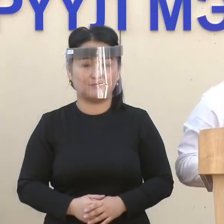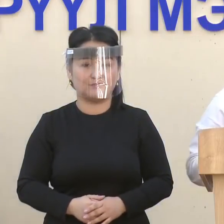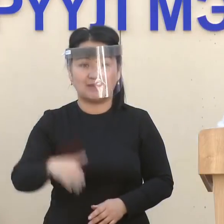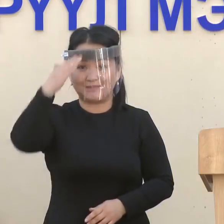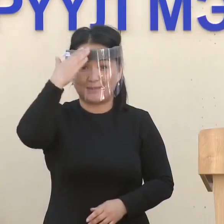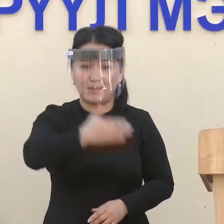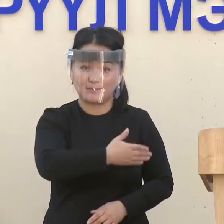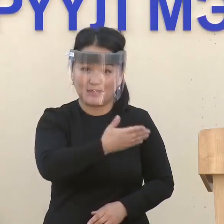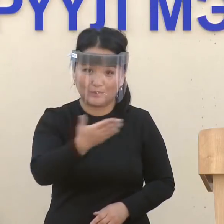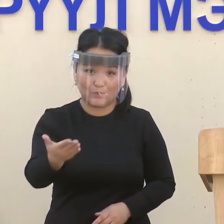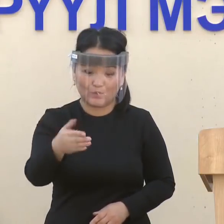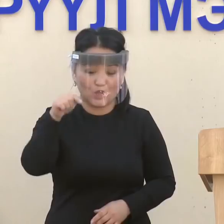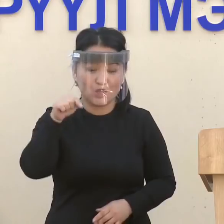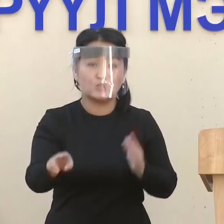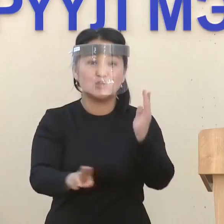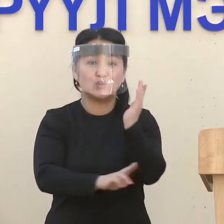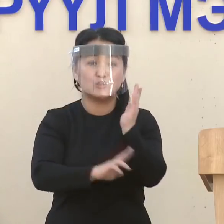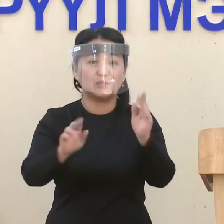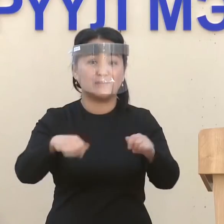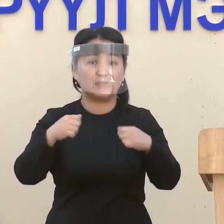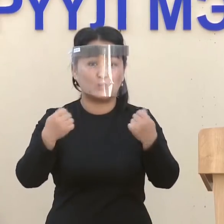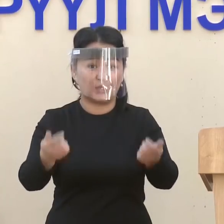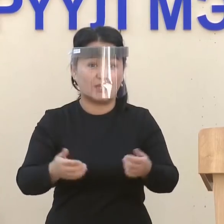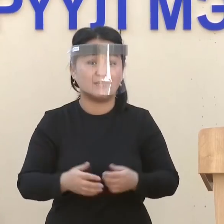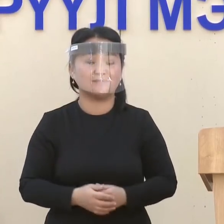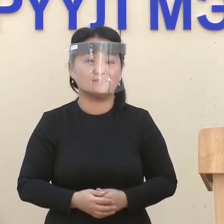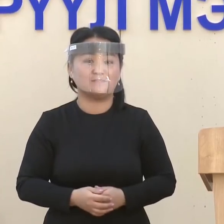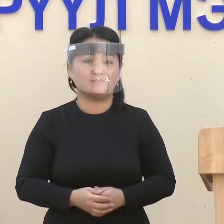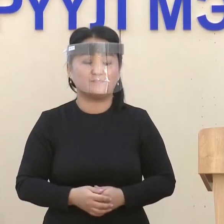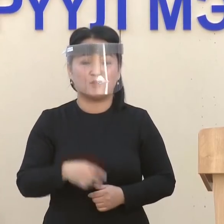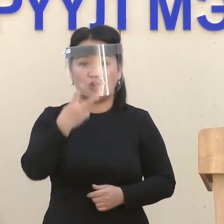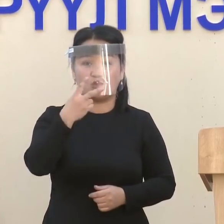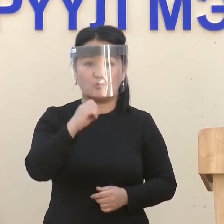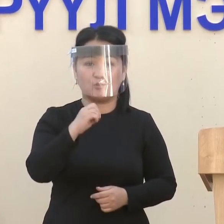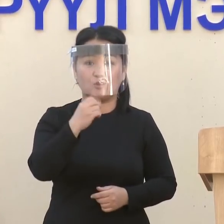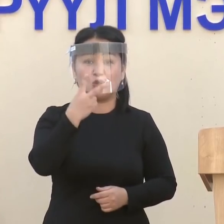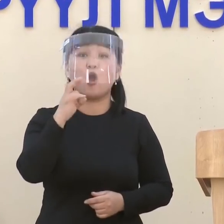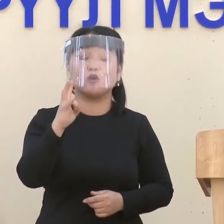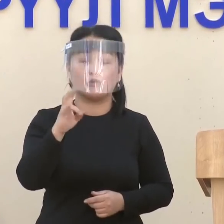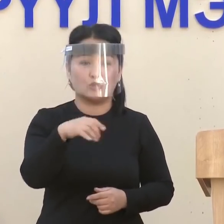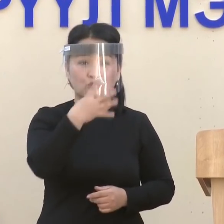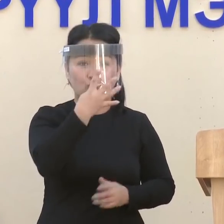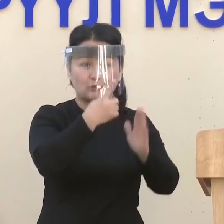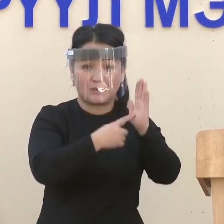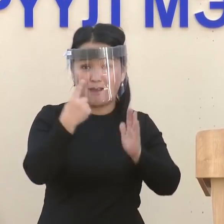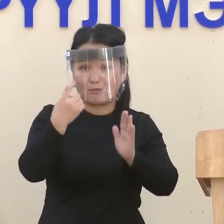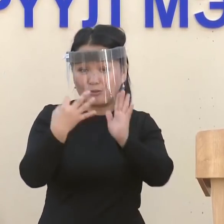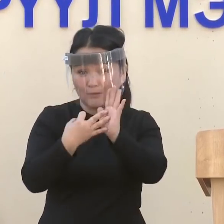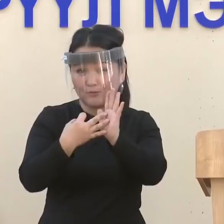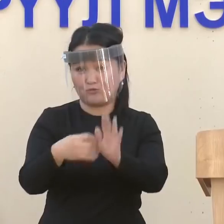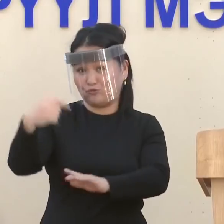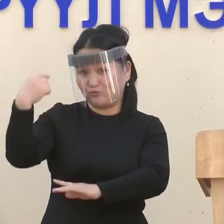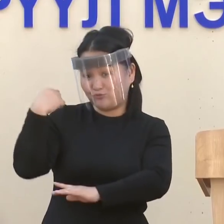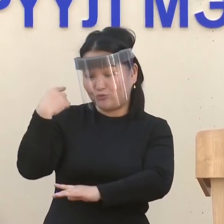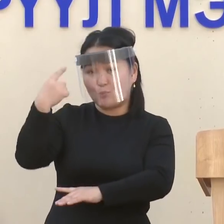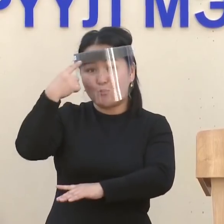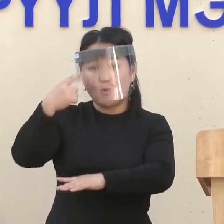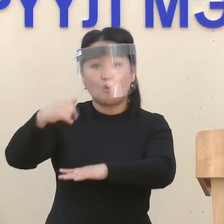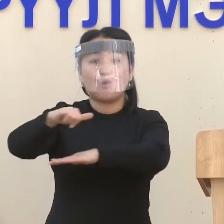За сайн байцгаана уу? Та бүхэнд энэ өдрийн мэнд хүргэе. За 2020 оны 4 сарын 18 буюу өчигдөр Монгол